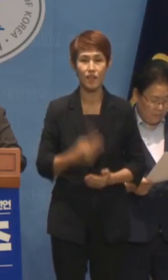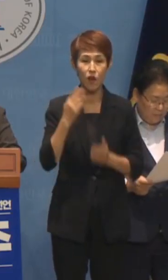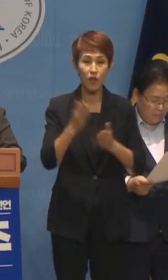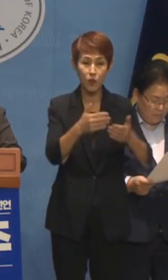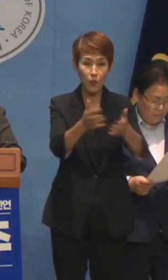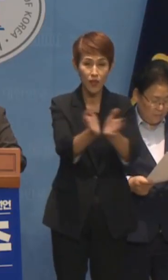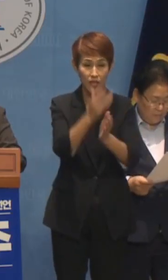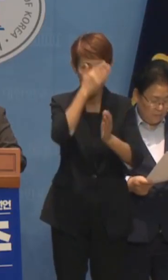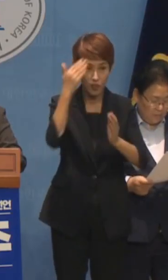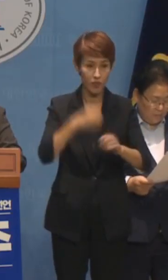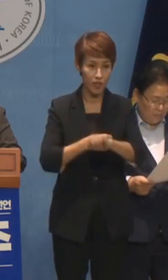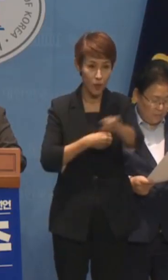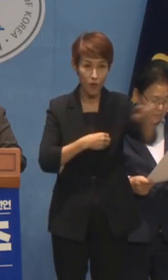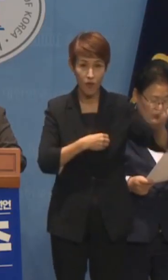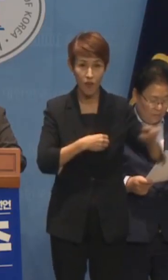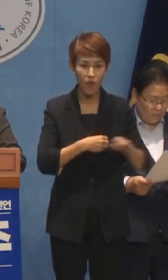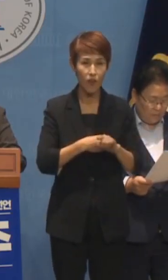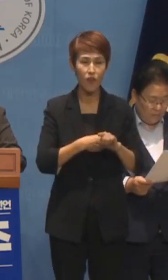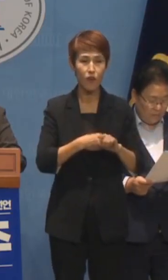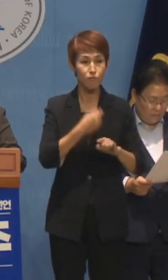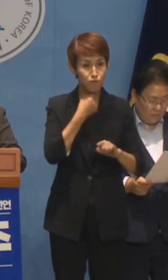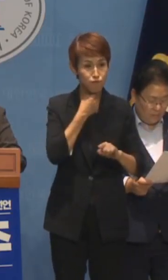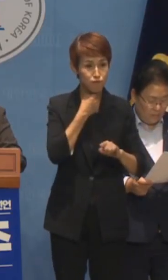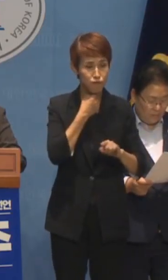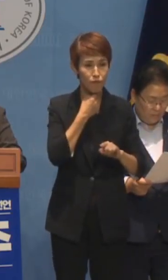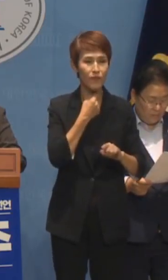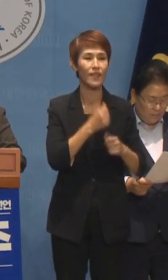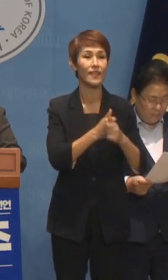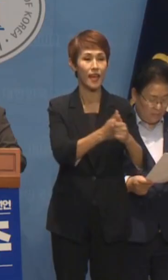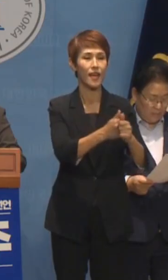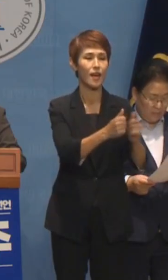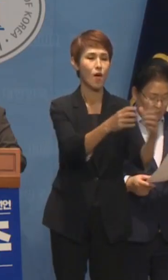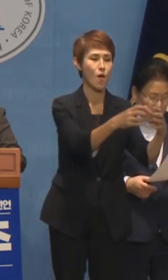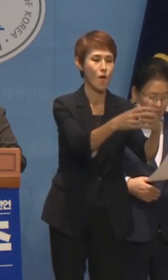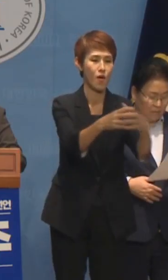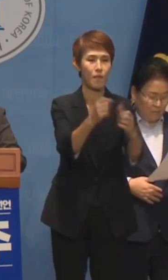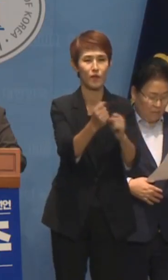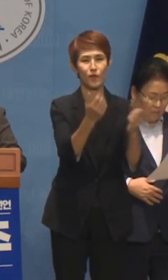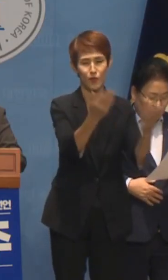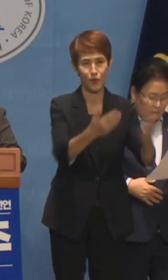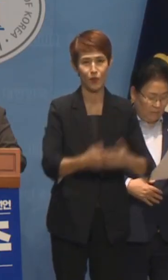경기도당 청년당원의 취향 존중 커뮤니티를 운영함은 물론